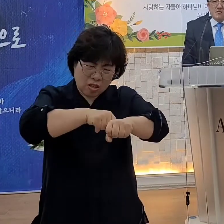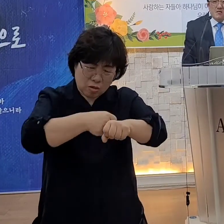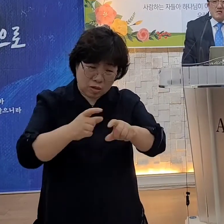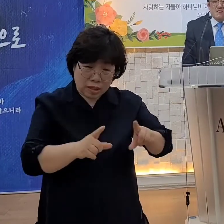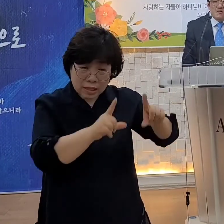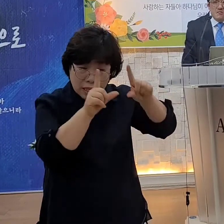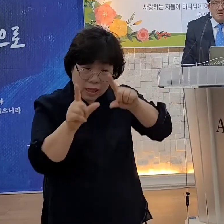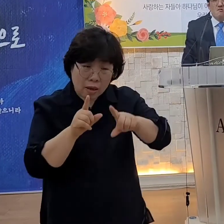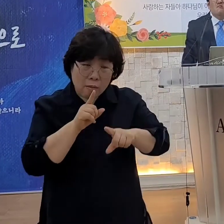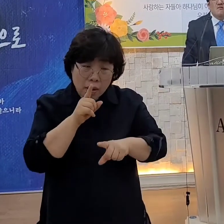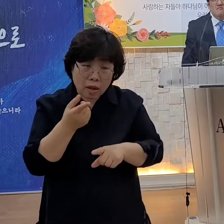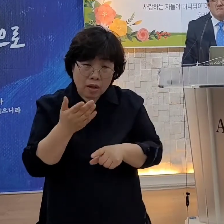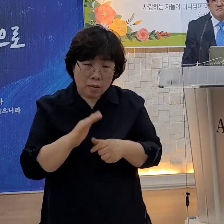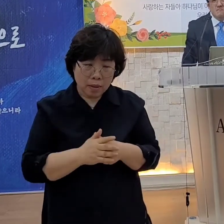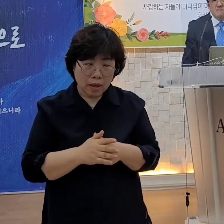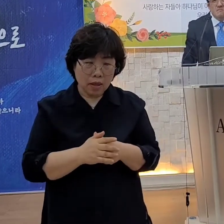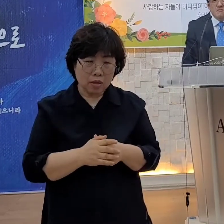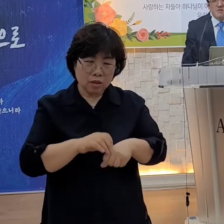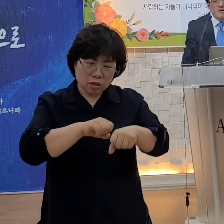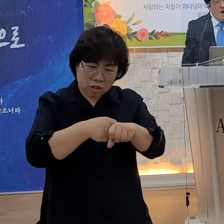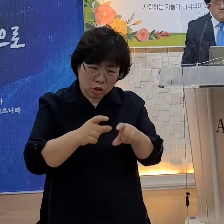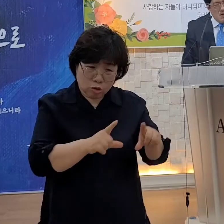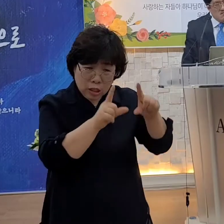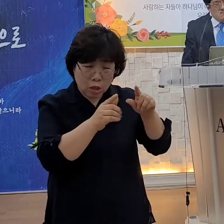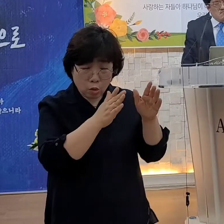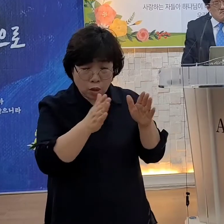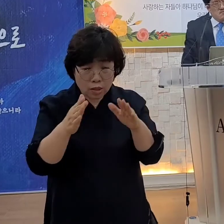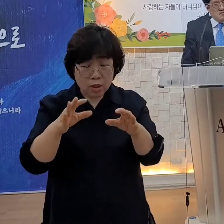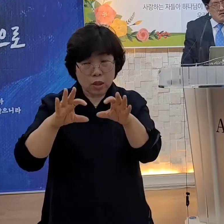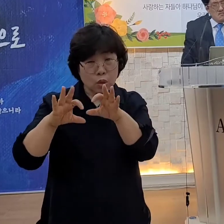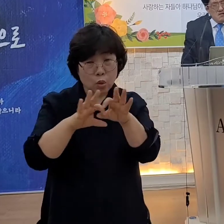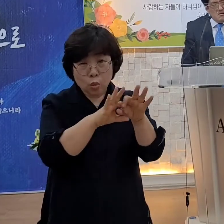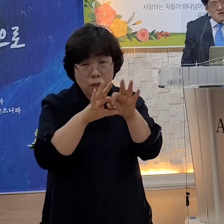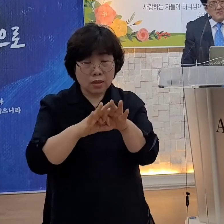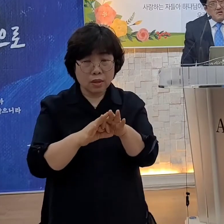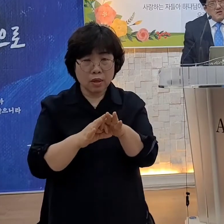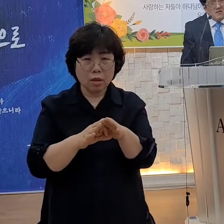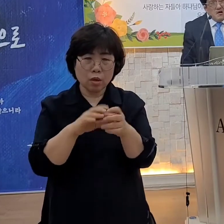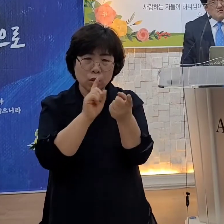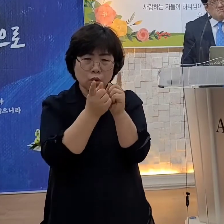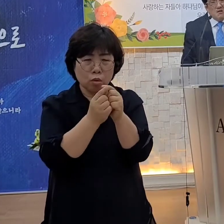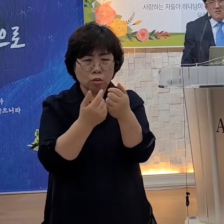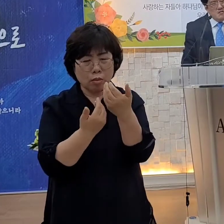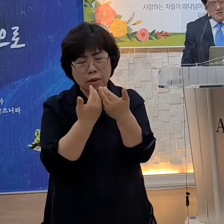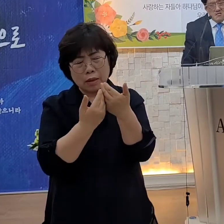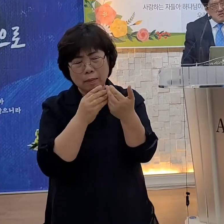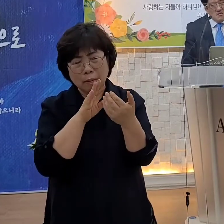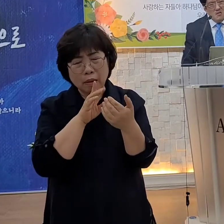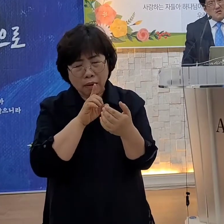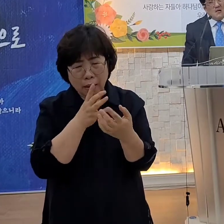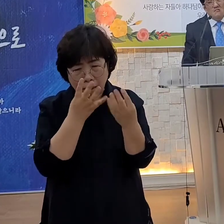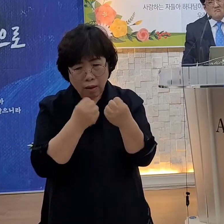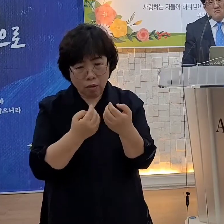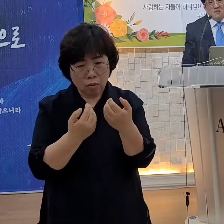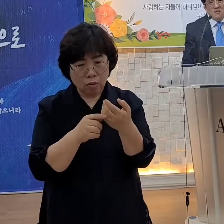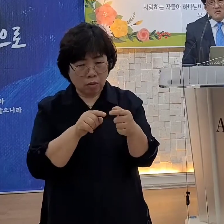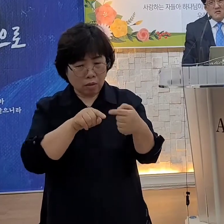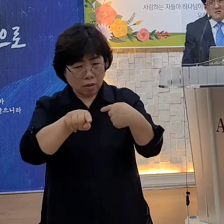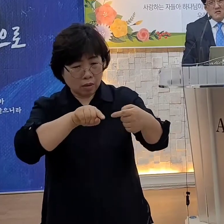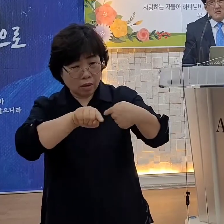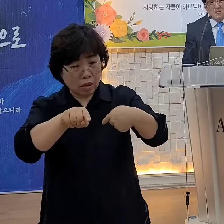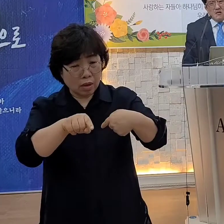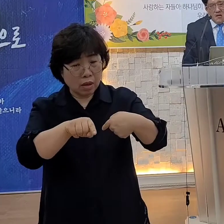않습니까? 그러면서 뭘 배울까요? 이 안 맞고 정말 이 남편과 아내는 같은 줄 알았는데 난 진짜 이렇게 다른 줄